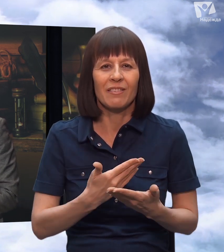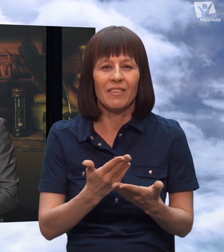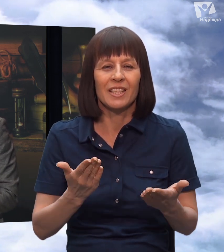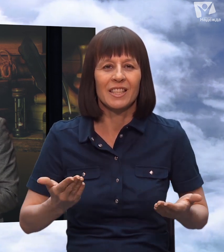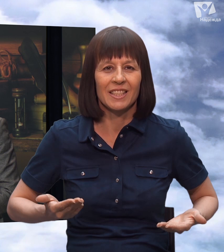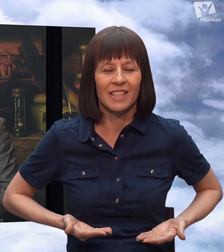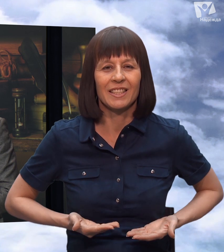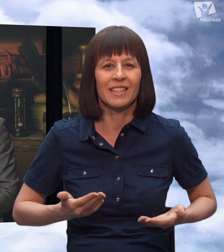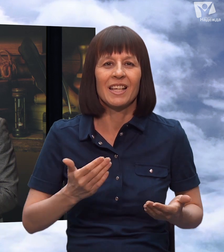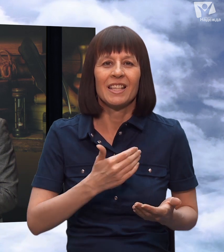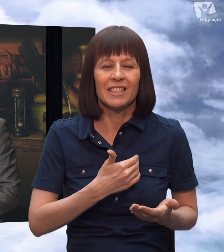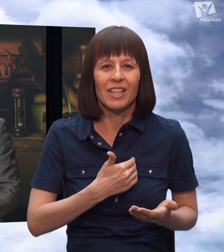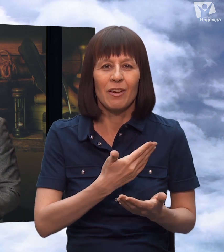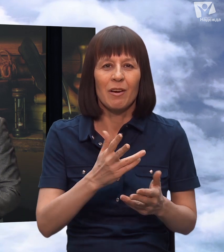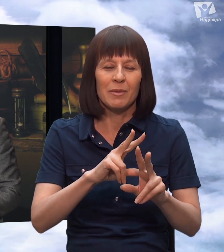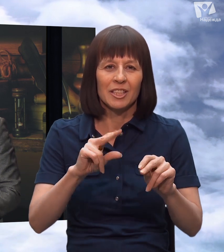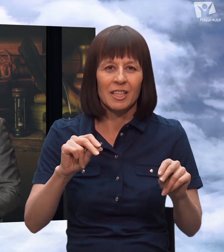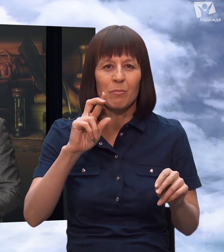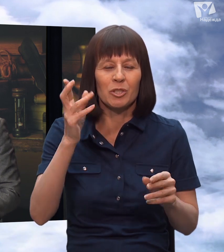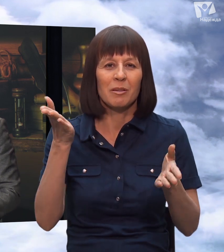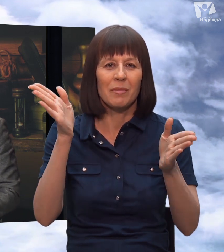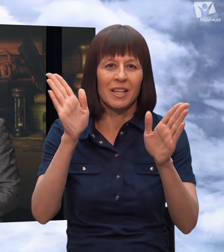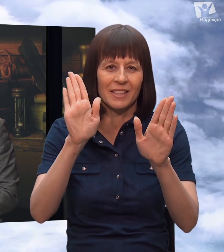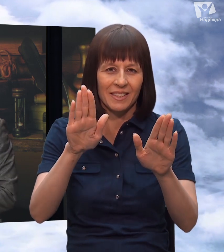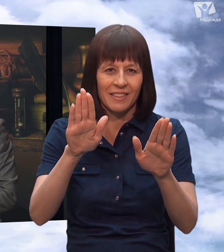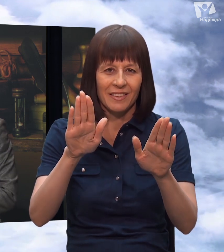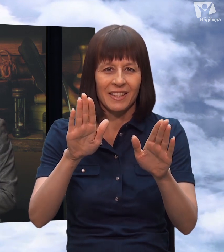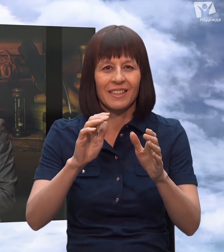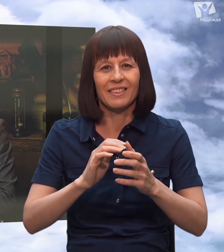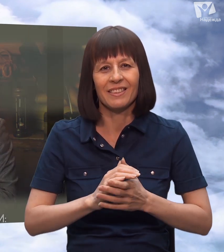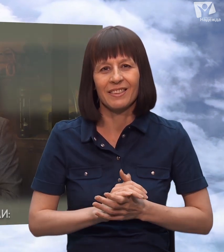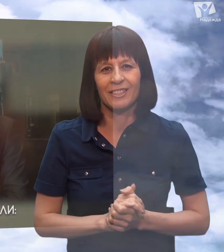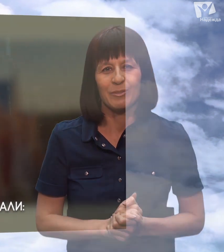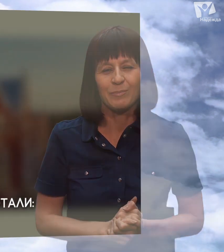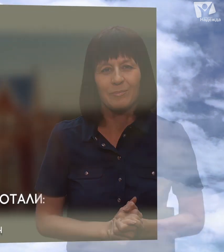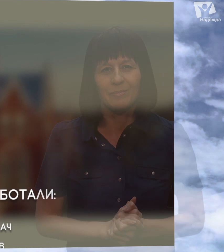вашей жизни желаемом божьих благословений до новых встреч